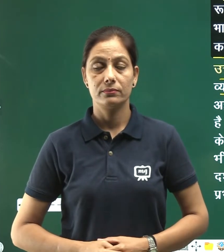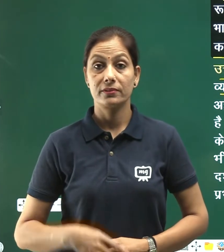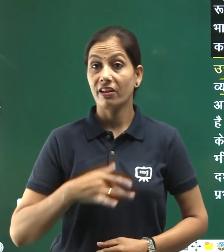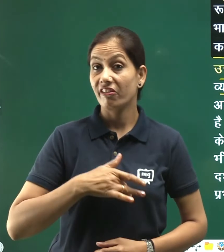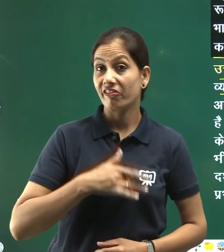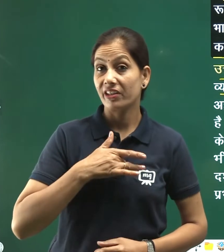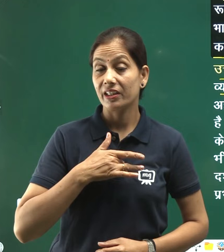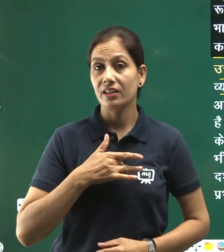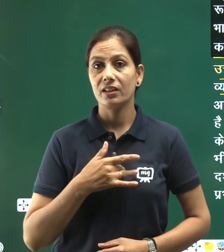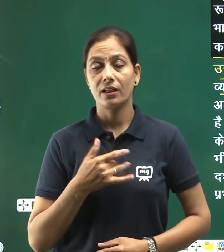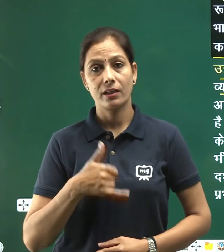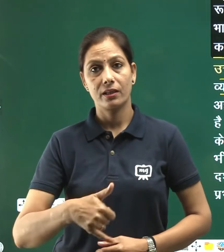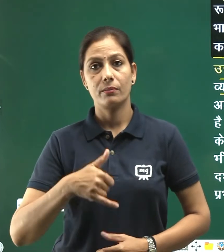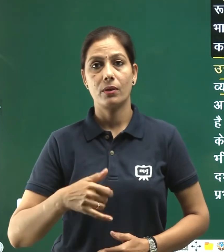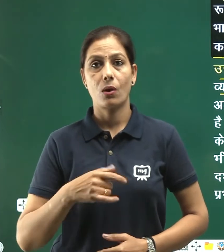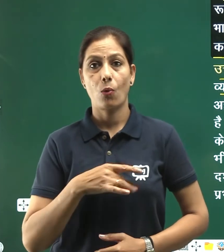एहसास कराने का भाव